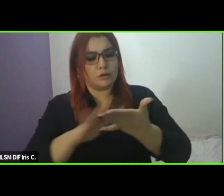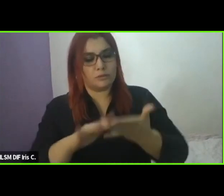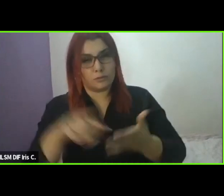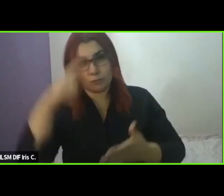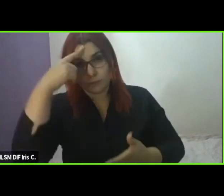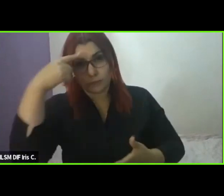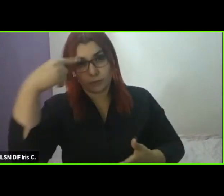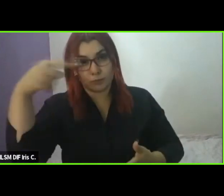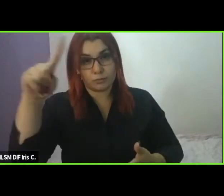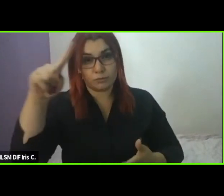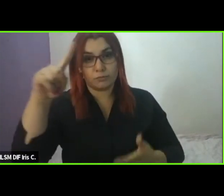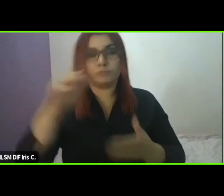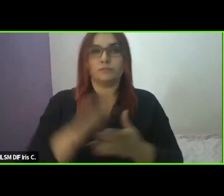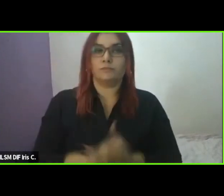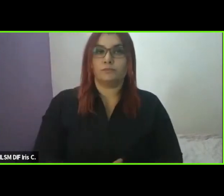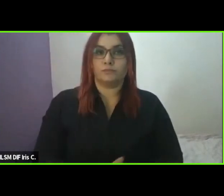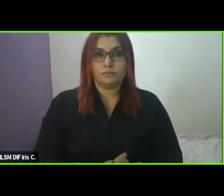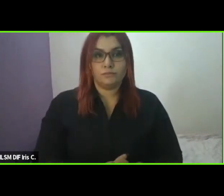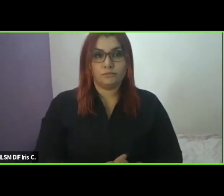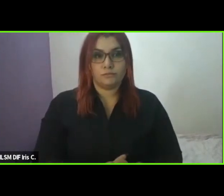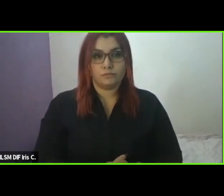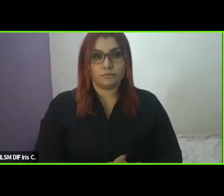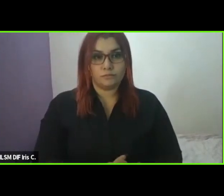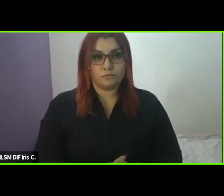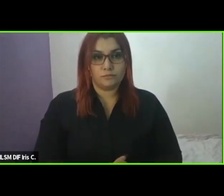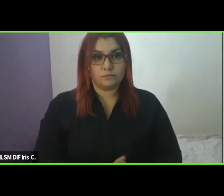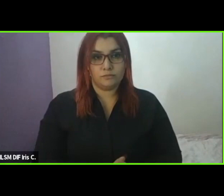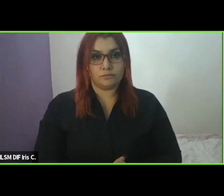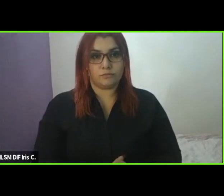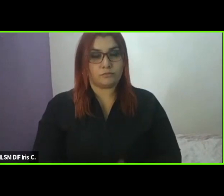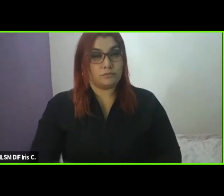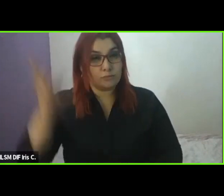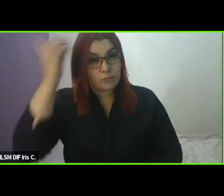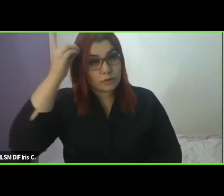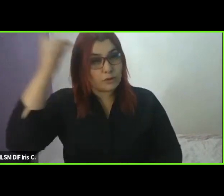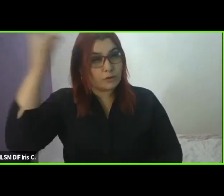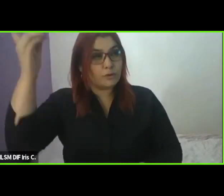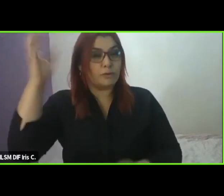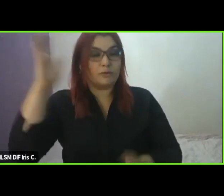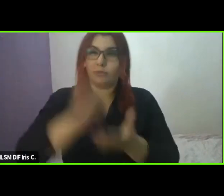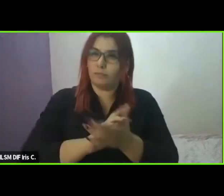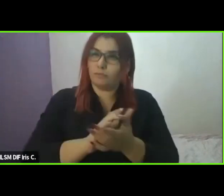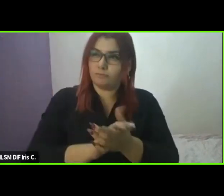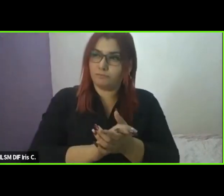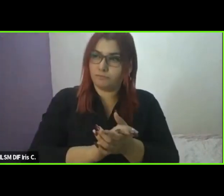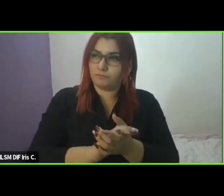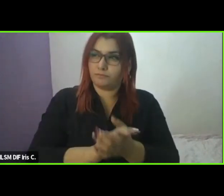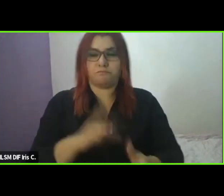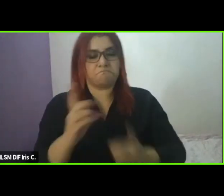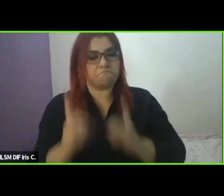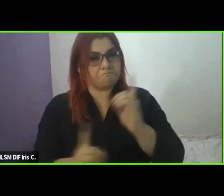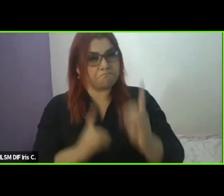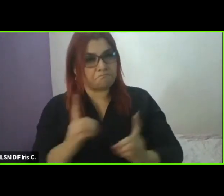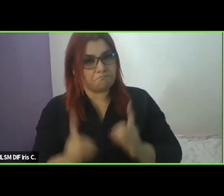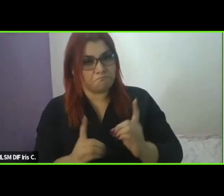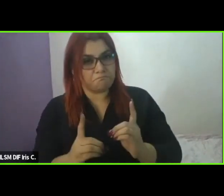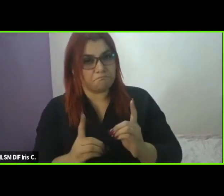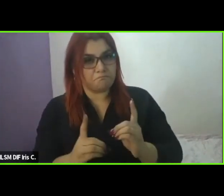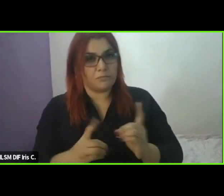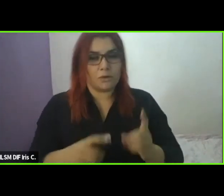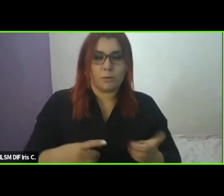dicen, ni Dios, ni amo, ni Dios, ni marido, ni equipo de fútbol, digamos, bien